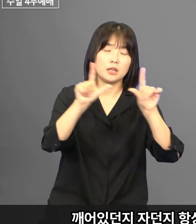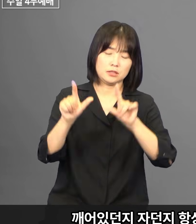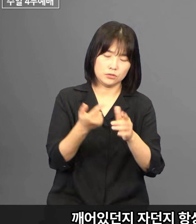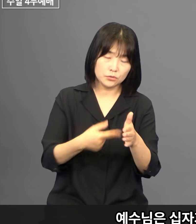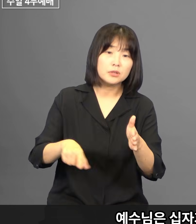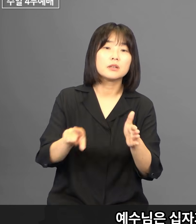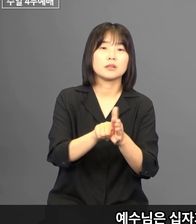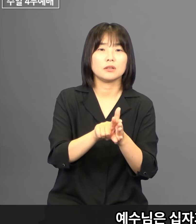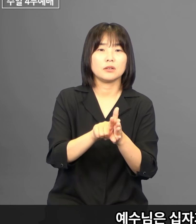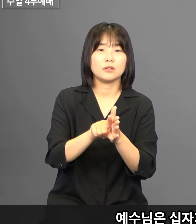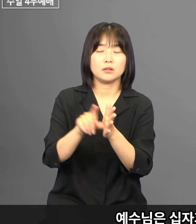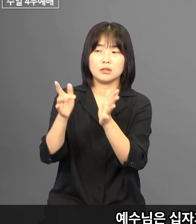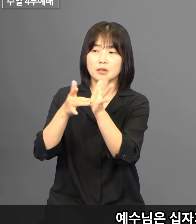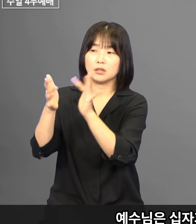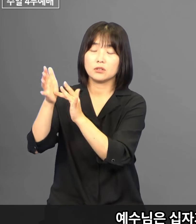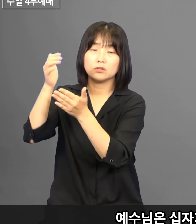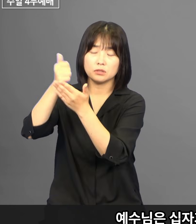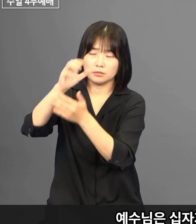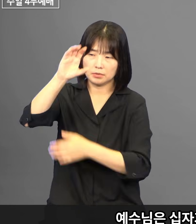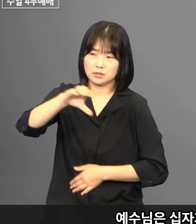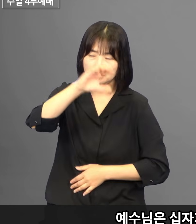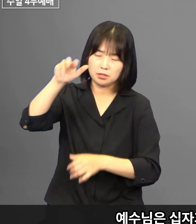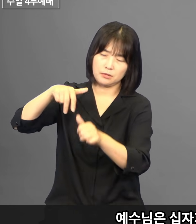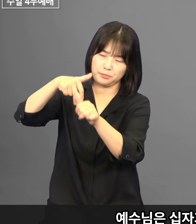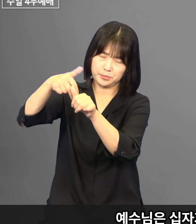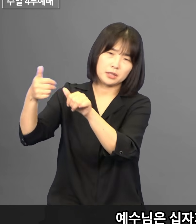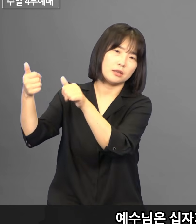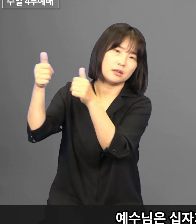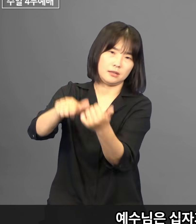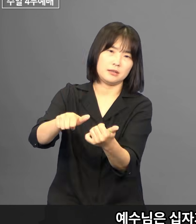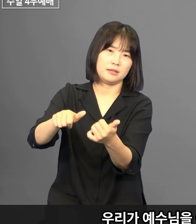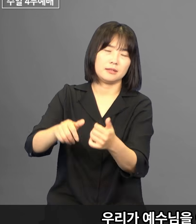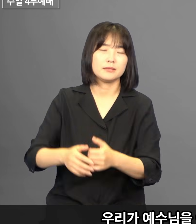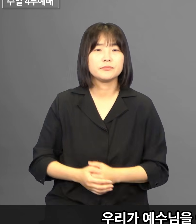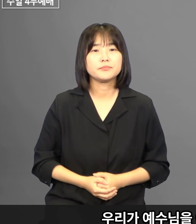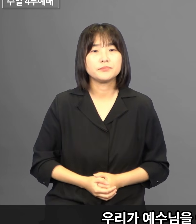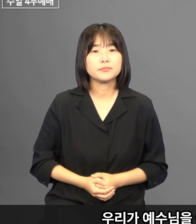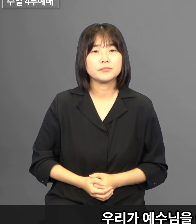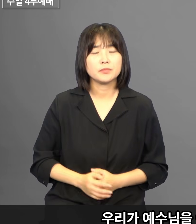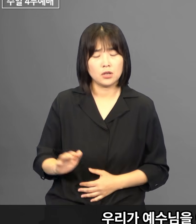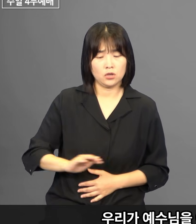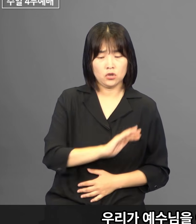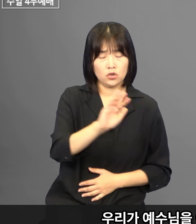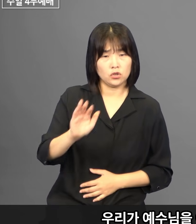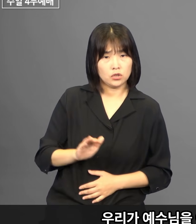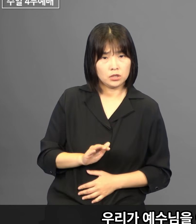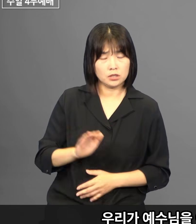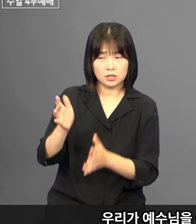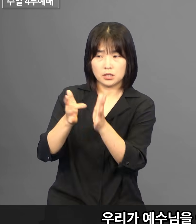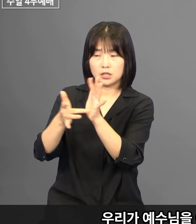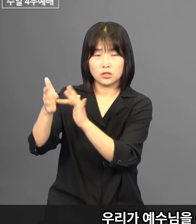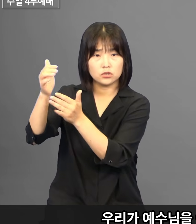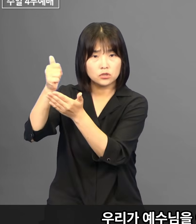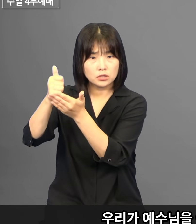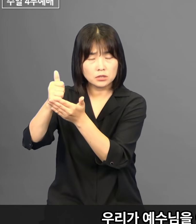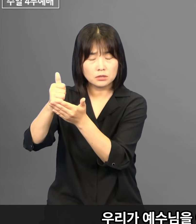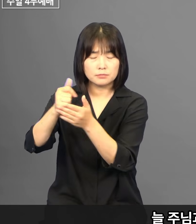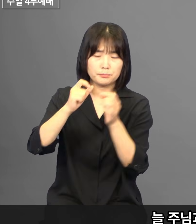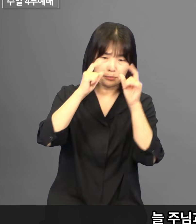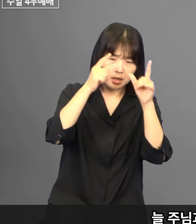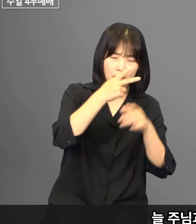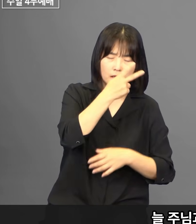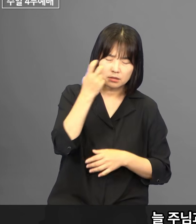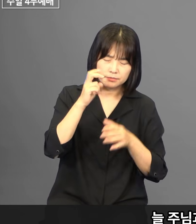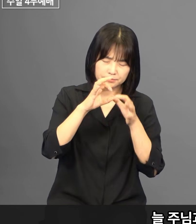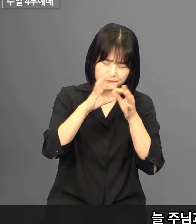위하여 예수님은 십자가에 죽어주셨던 거예요. 우리가 예수님을 이렇게 깨어있든지 자든지